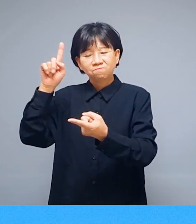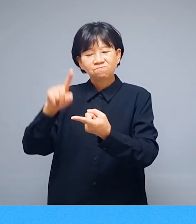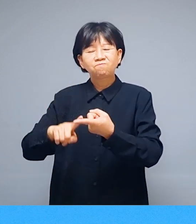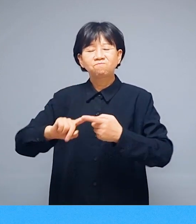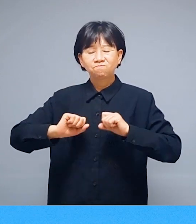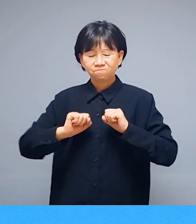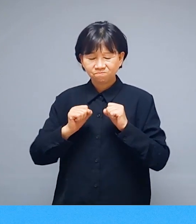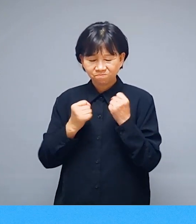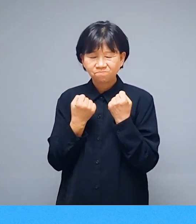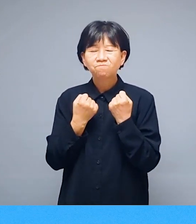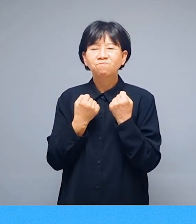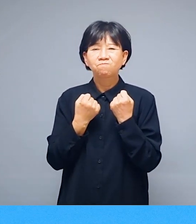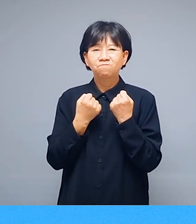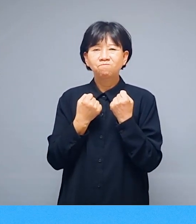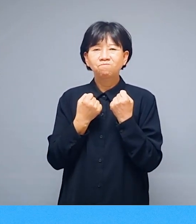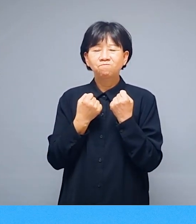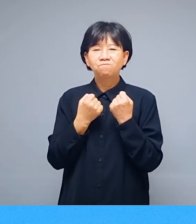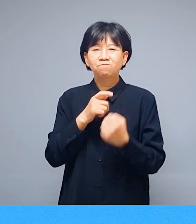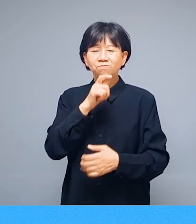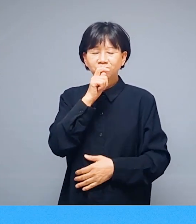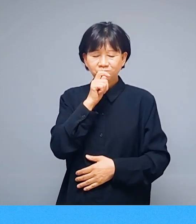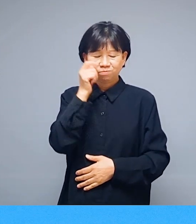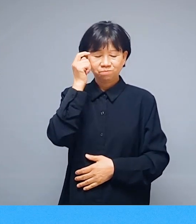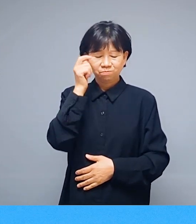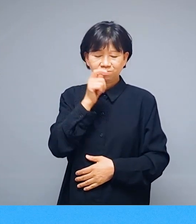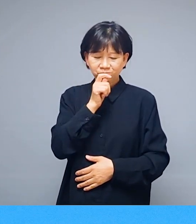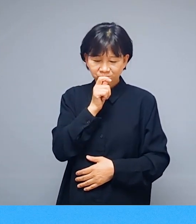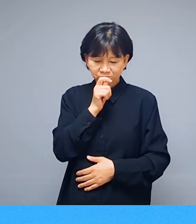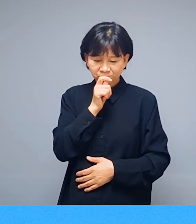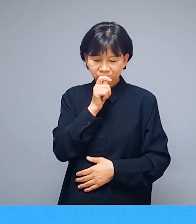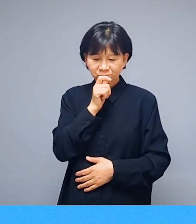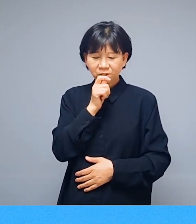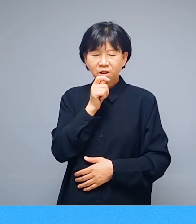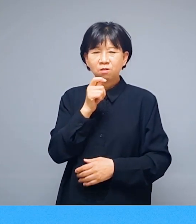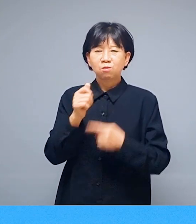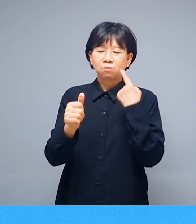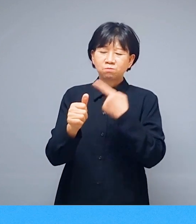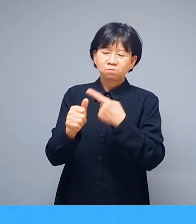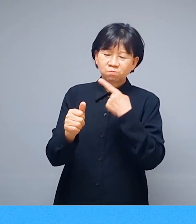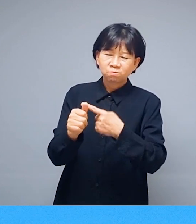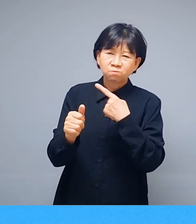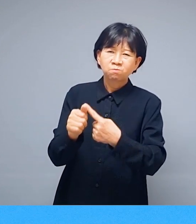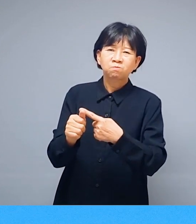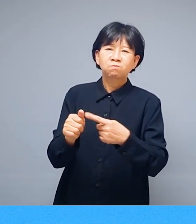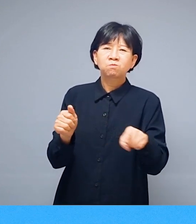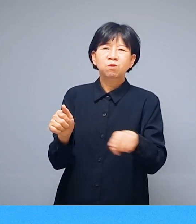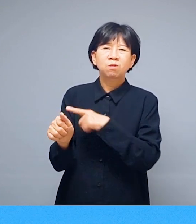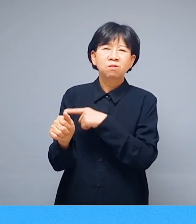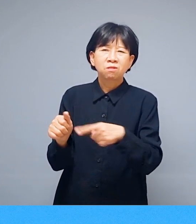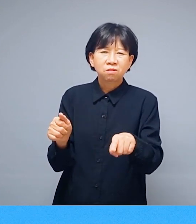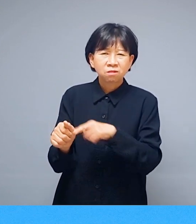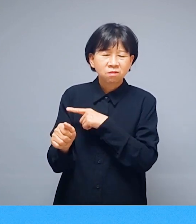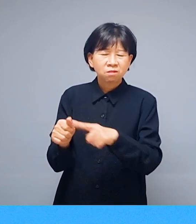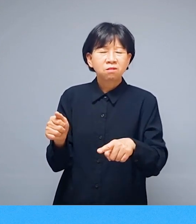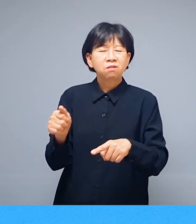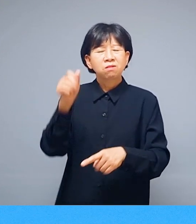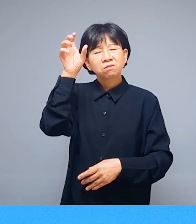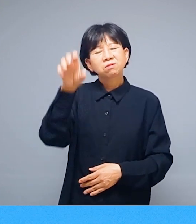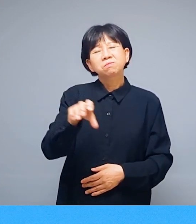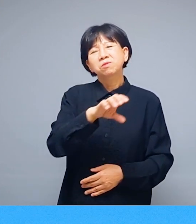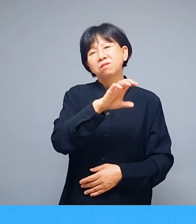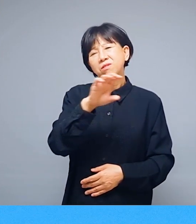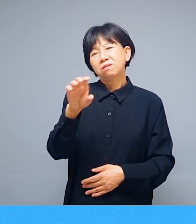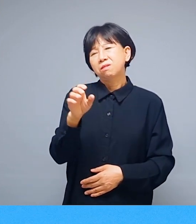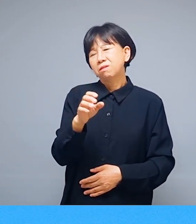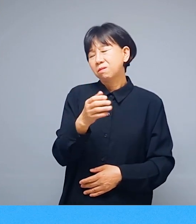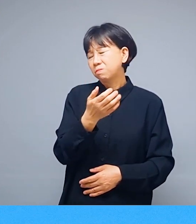나아가시는 거죠. 침묵하시고 조롱당하시고 채찍에 맞아가시면서 그